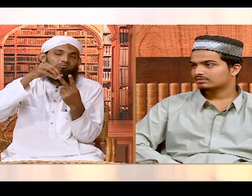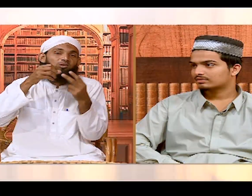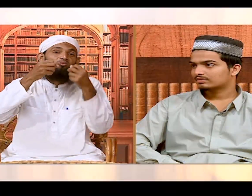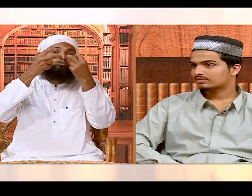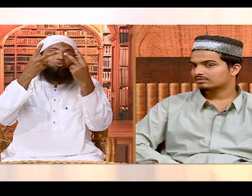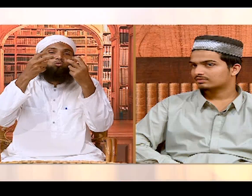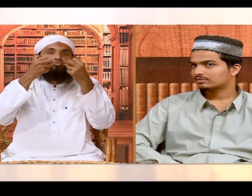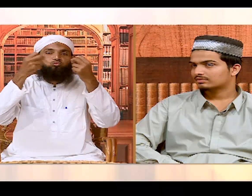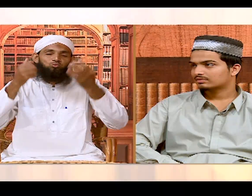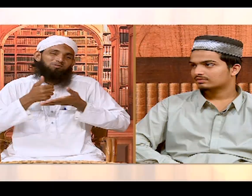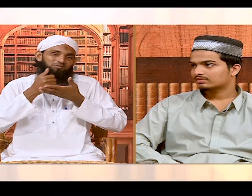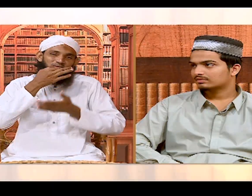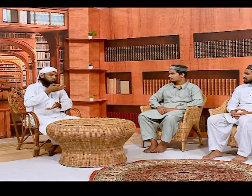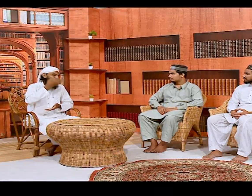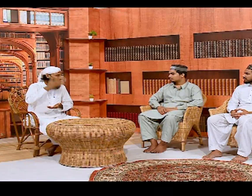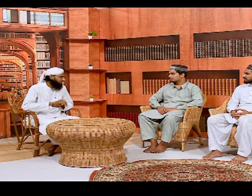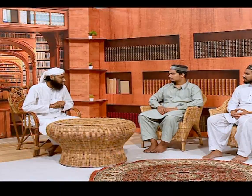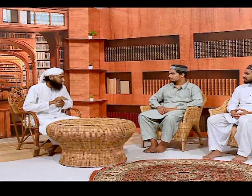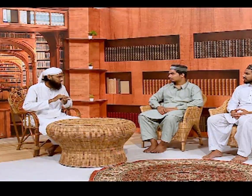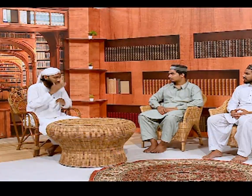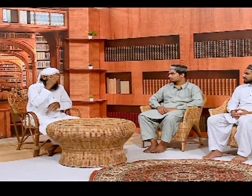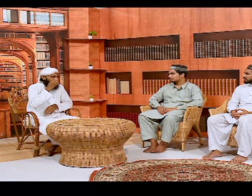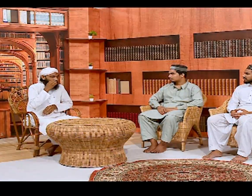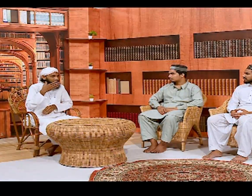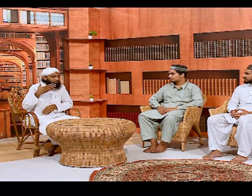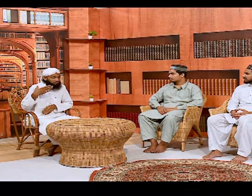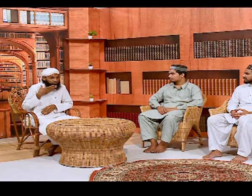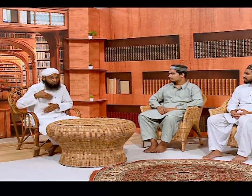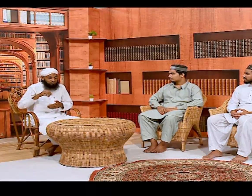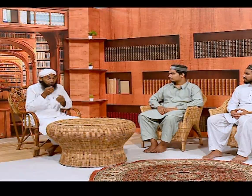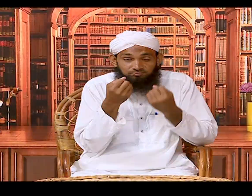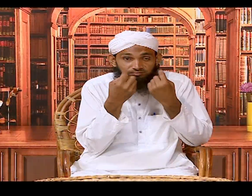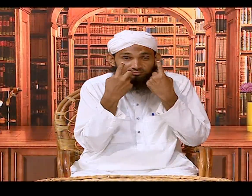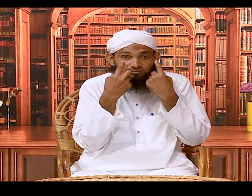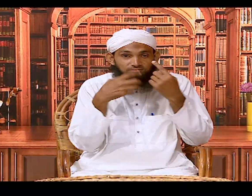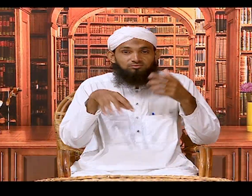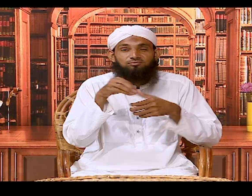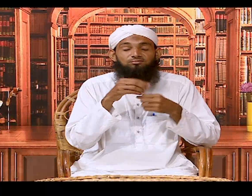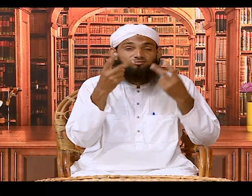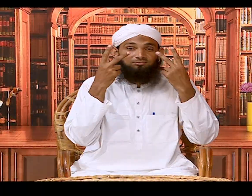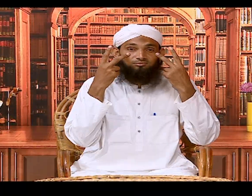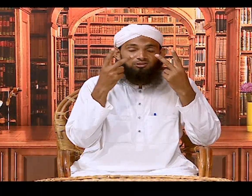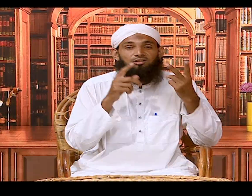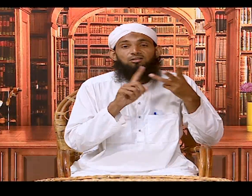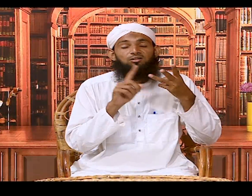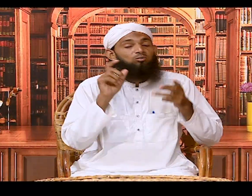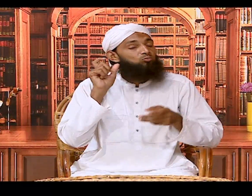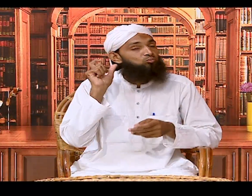کو ذو النورین کہا جاتا ہے۔ سبحان اللہ، اے عاشقان رسول، اس مقام پر ہمارے لیے بھی سیکھنے کا مدنی پھول ہے۔